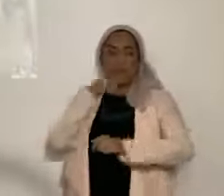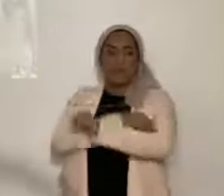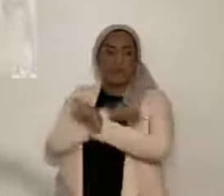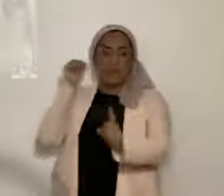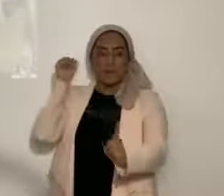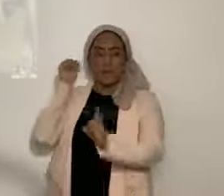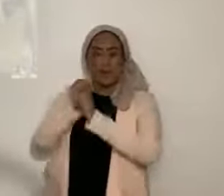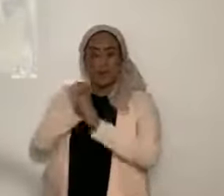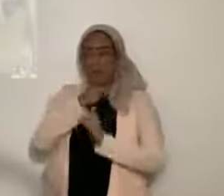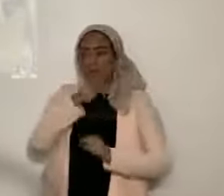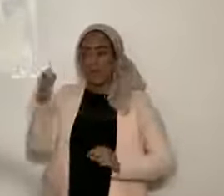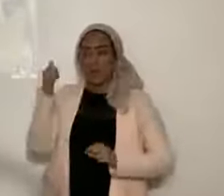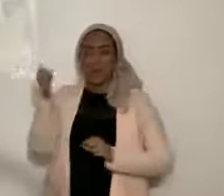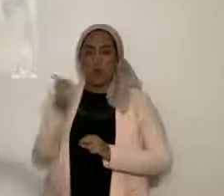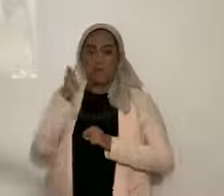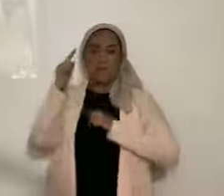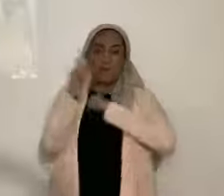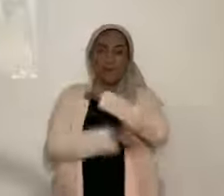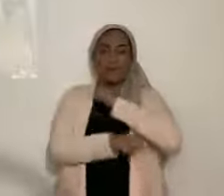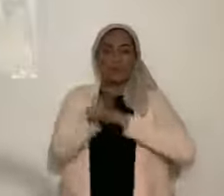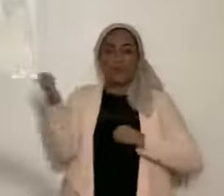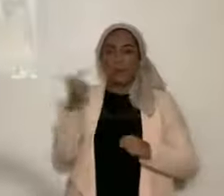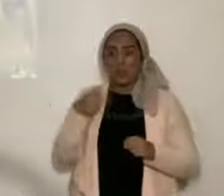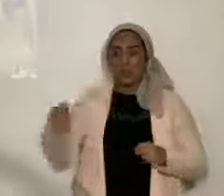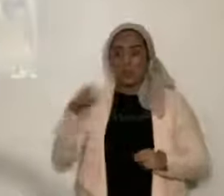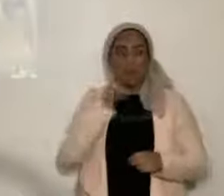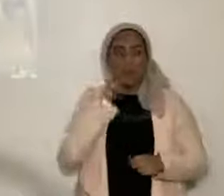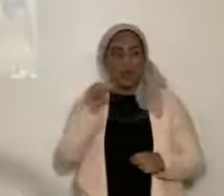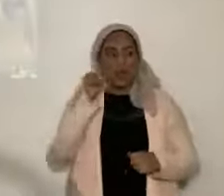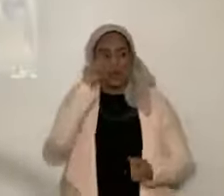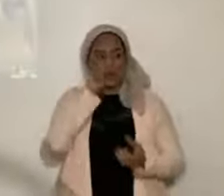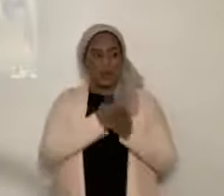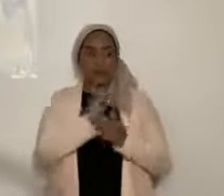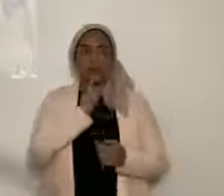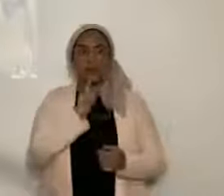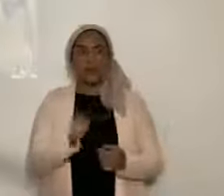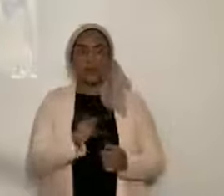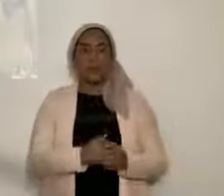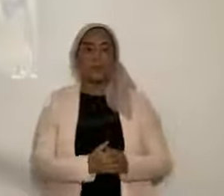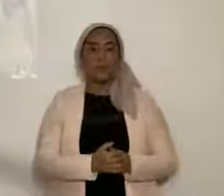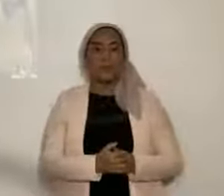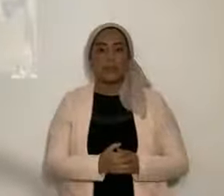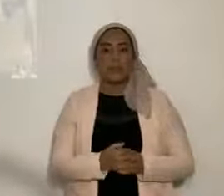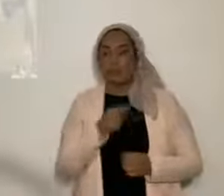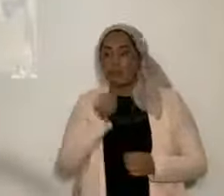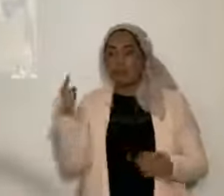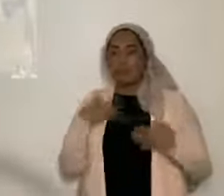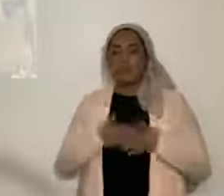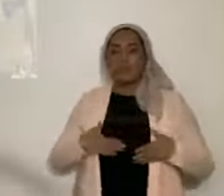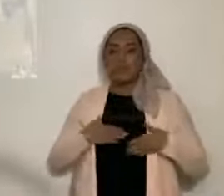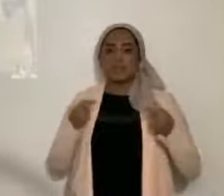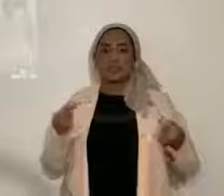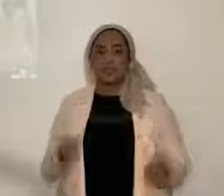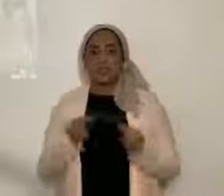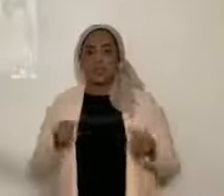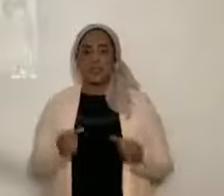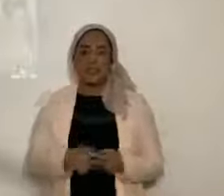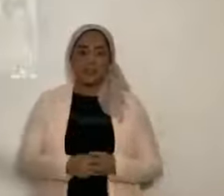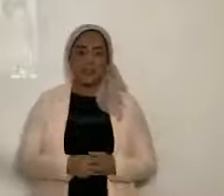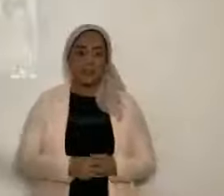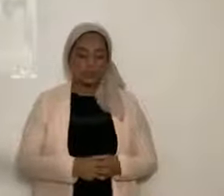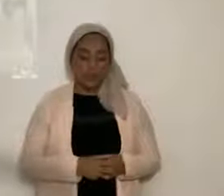fin de que sean condenados todos los que no creyeron a la verdad. ¿Quién es la verdad? Yahshua HaMashiach, sino que se complacieron en la injusticia.